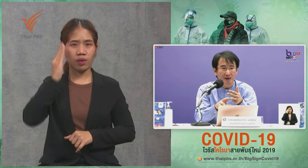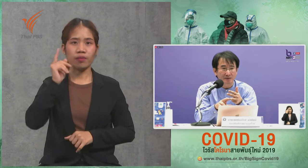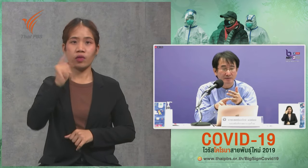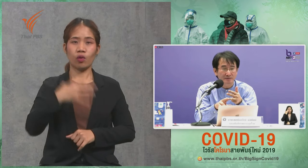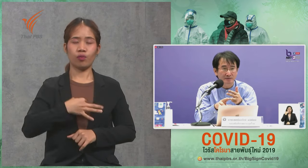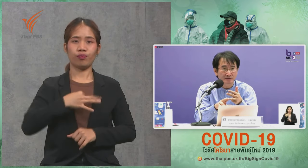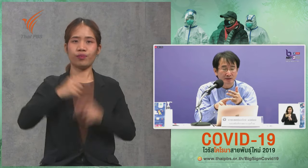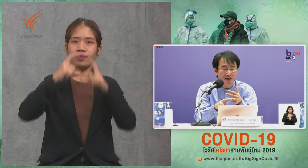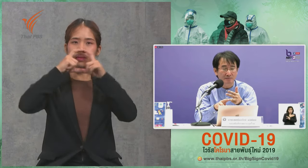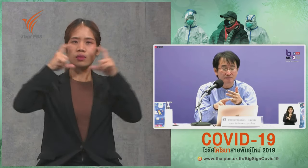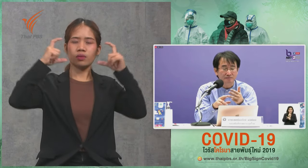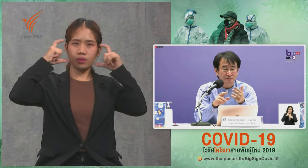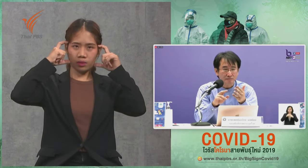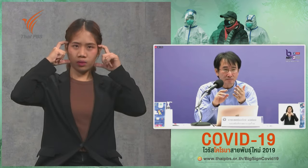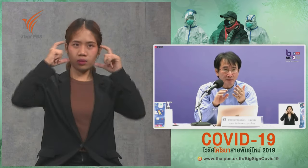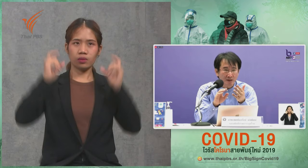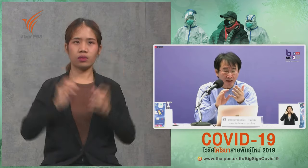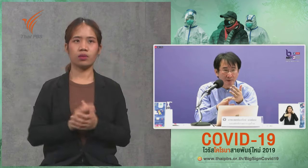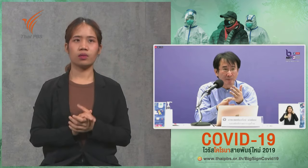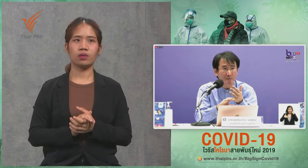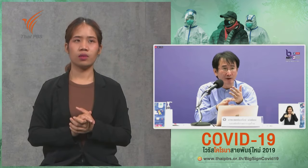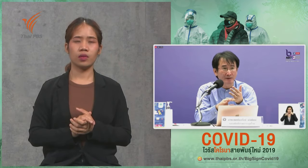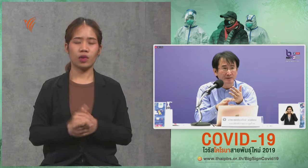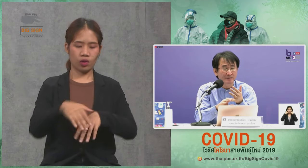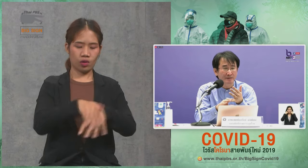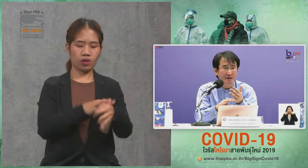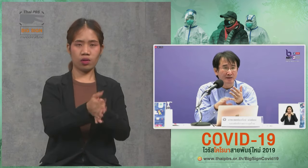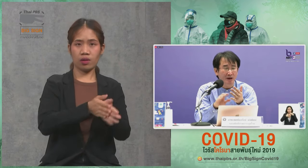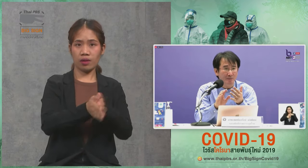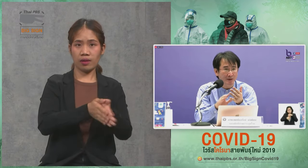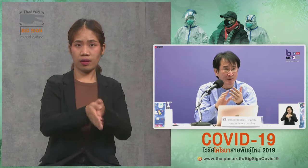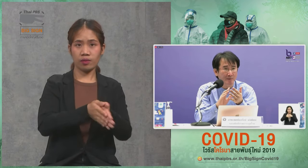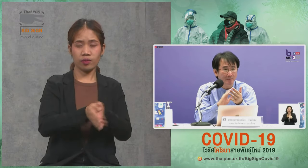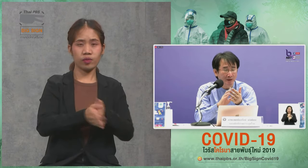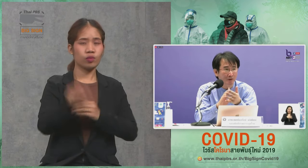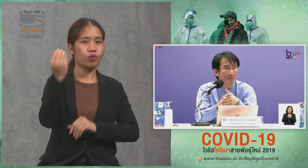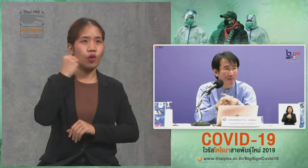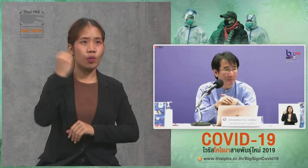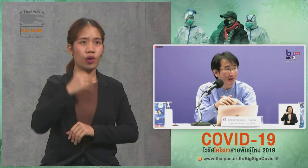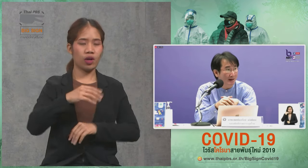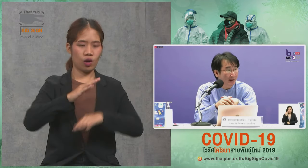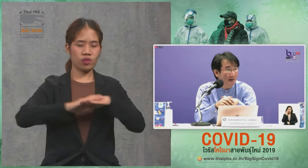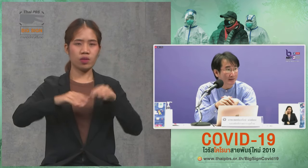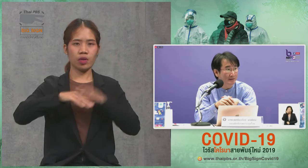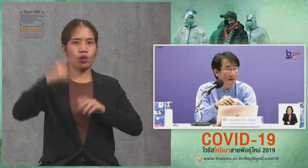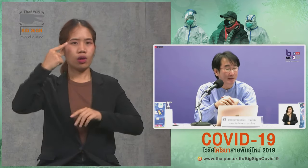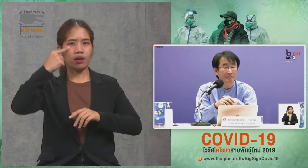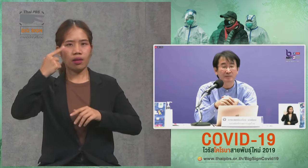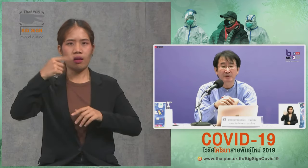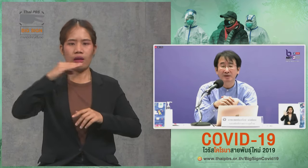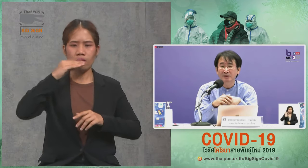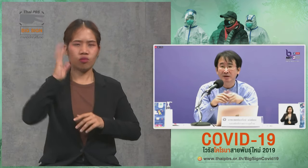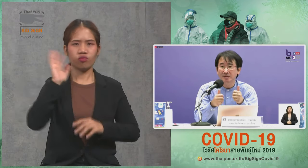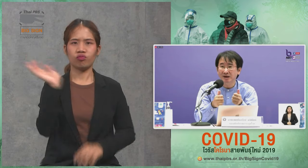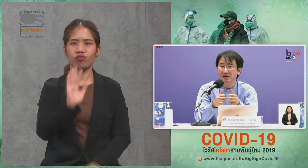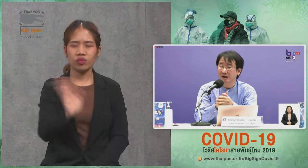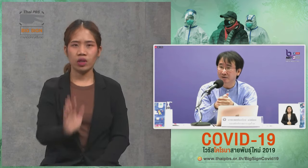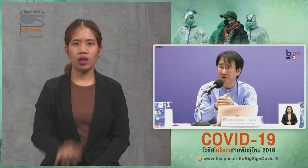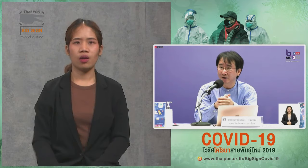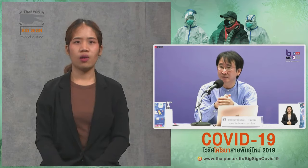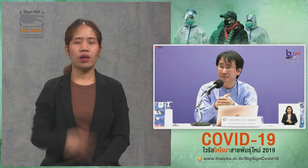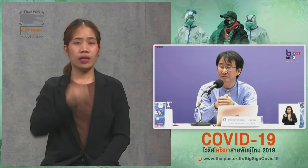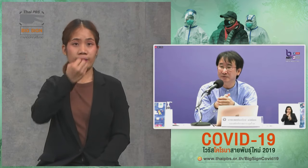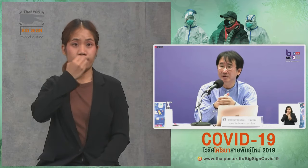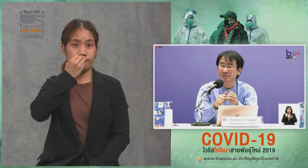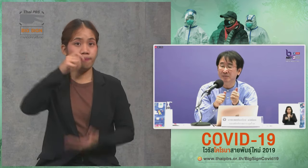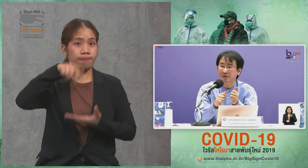ผ้าออกไปนะครับล้างมือบ่อยๆนะอย่าเอามือมาโดนบริเวณใบหน้านะครับรับประทานอาห